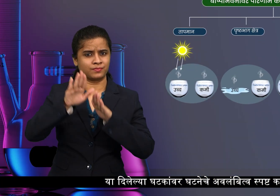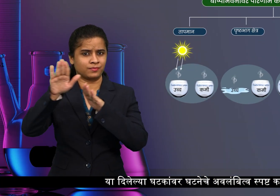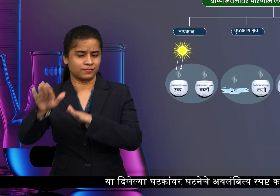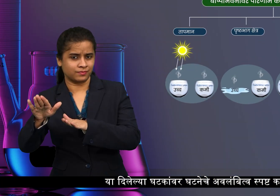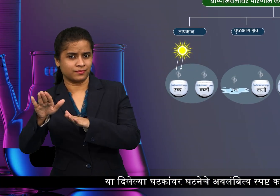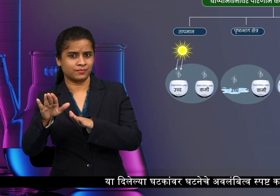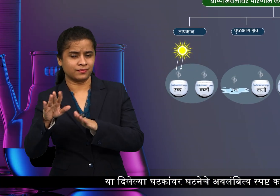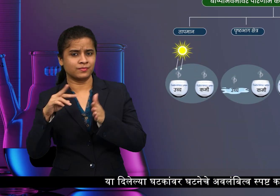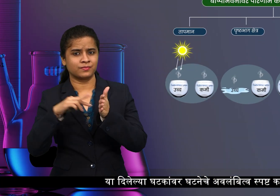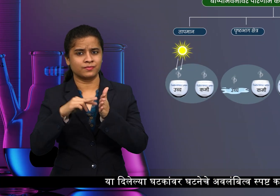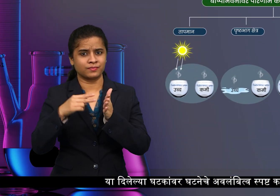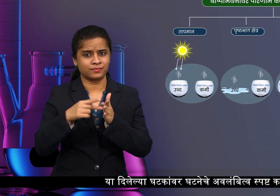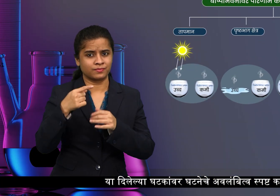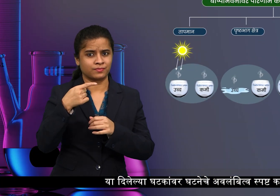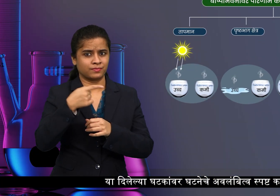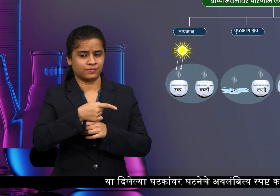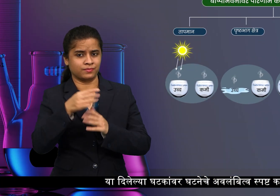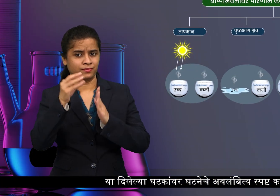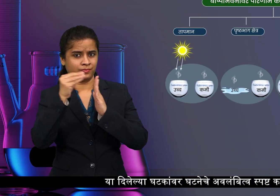घटनेचे अवलंबित्व स्पष्ट करूया.